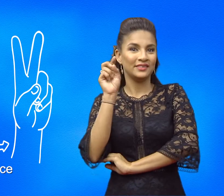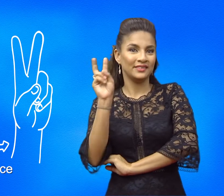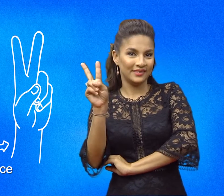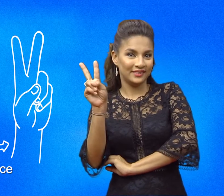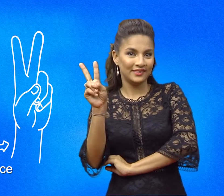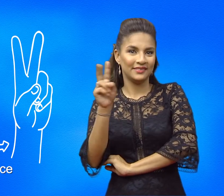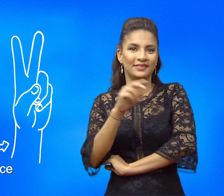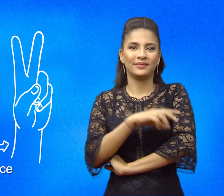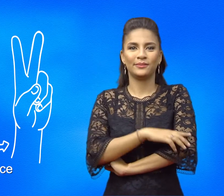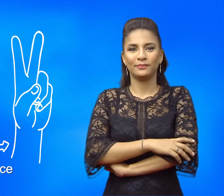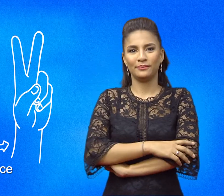12